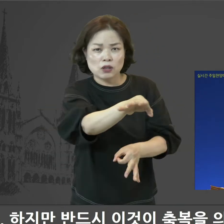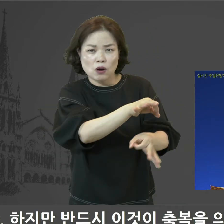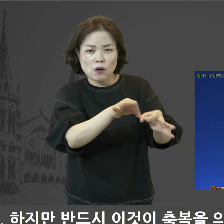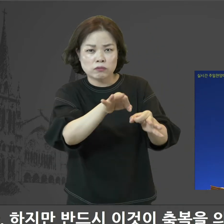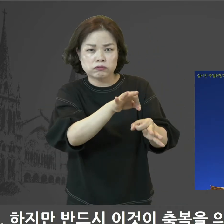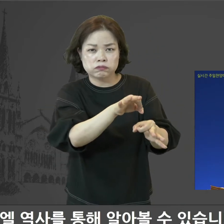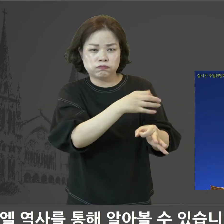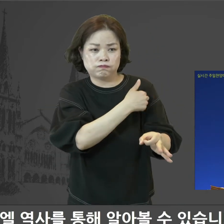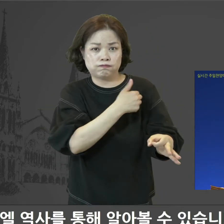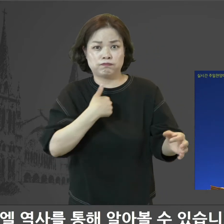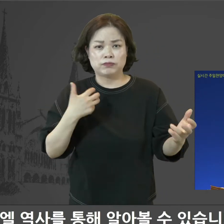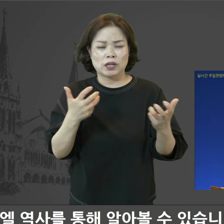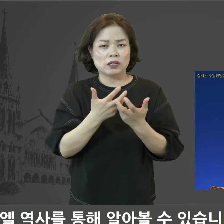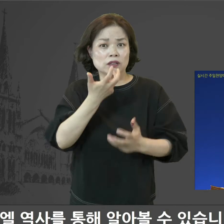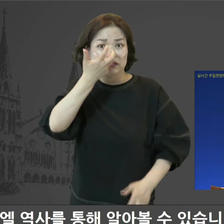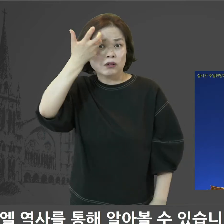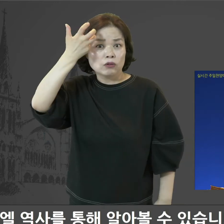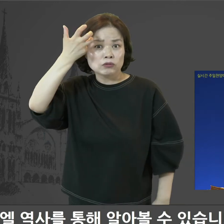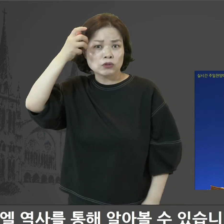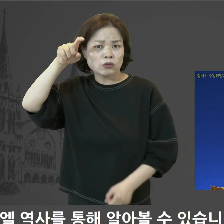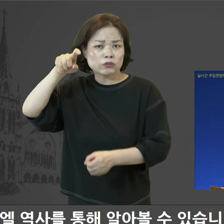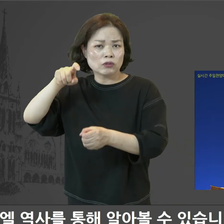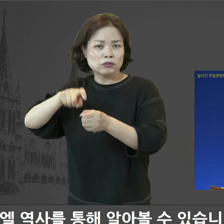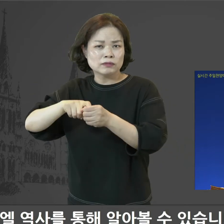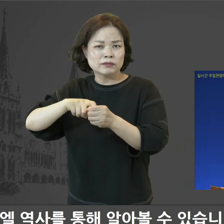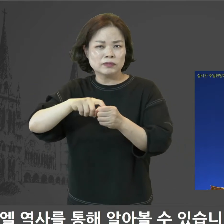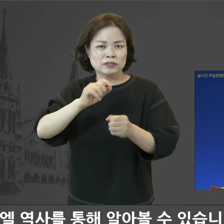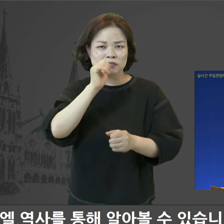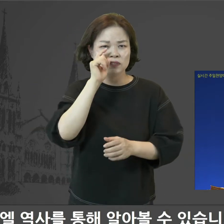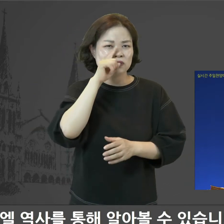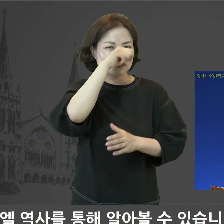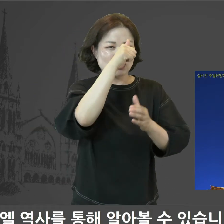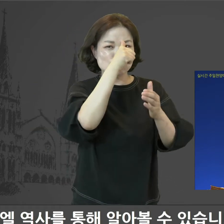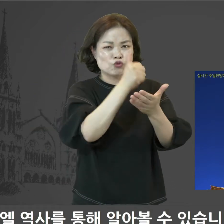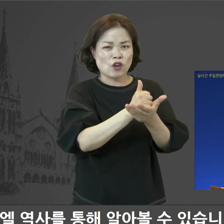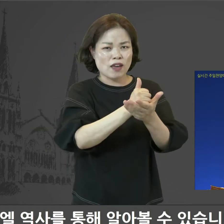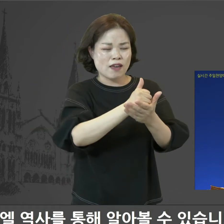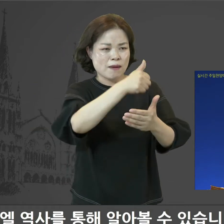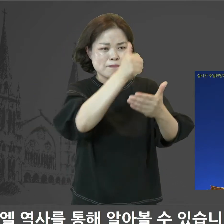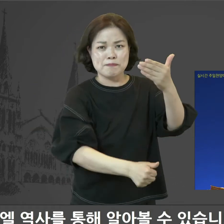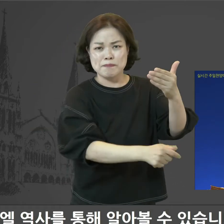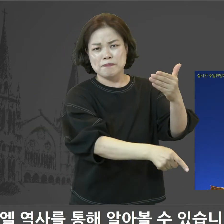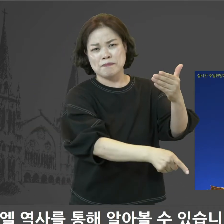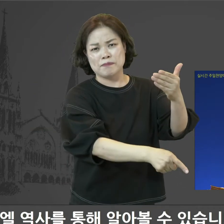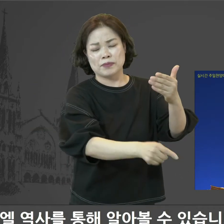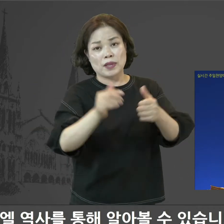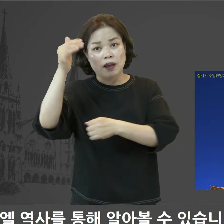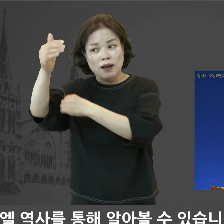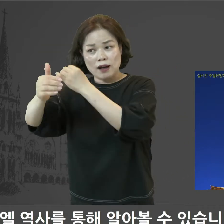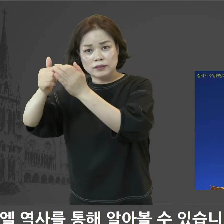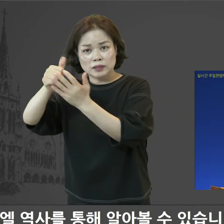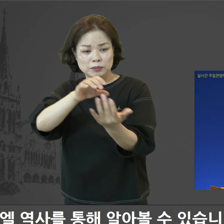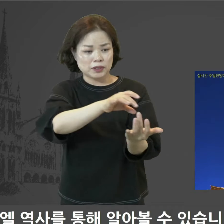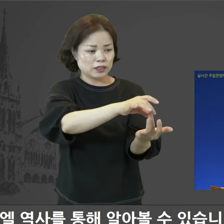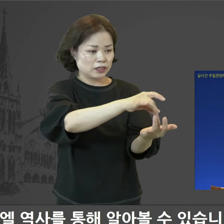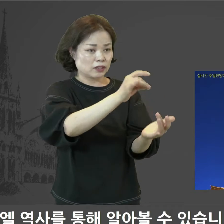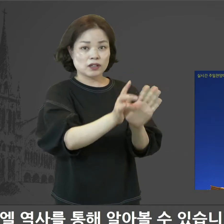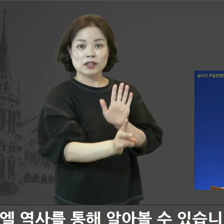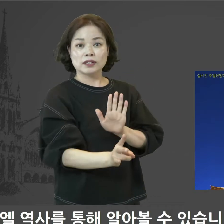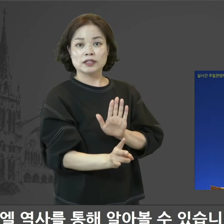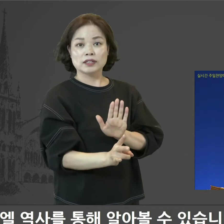경제적으로는 부유하지만 영적으로는 가장 타락했었을 때가 바로 하나님께서 그 택하신